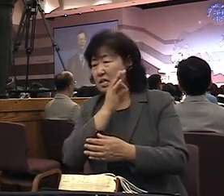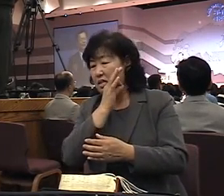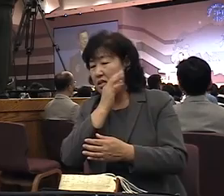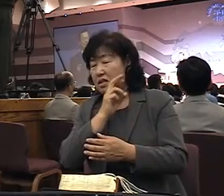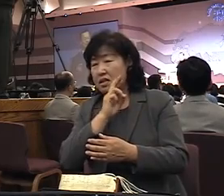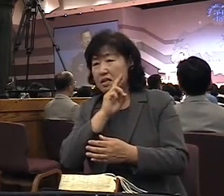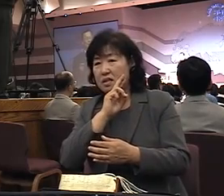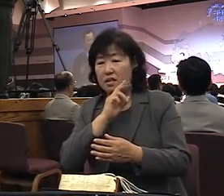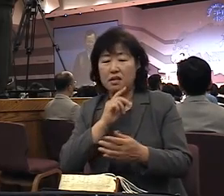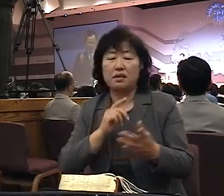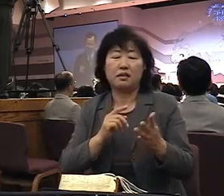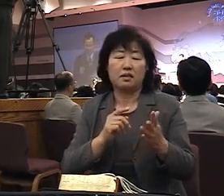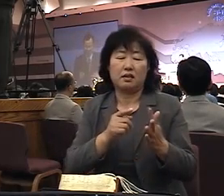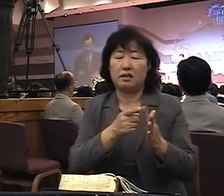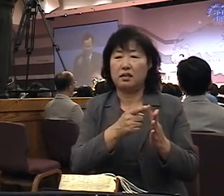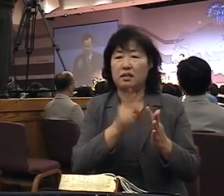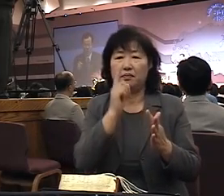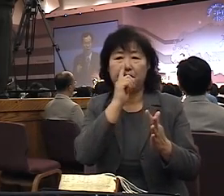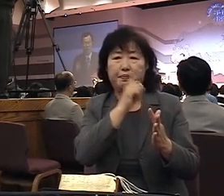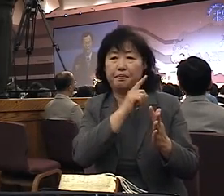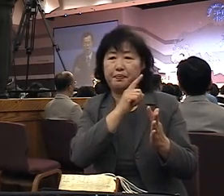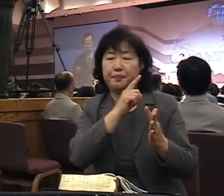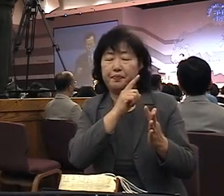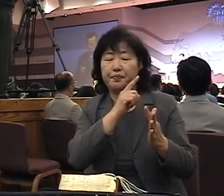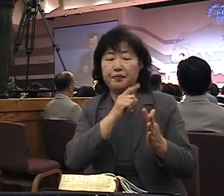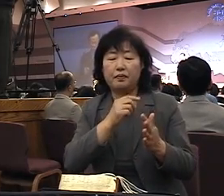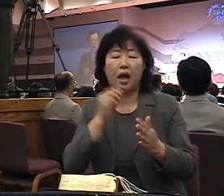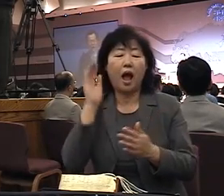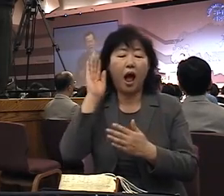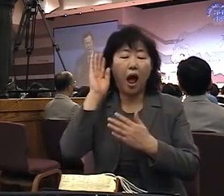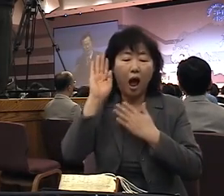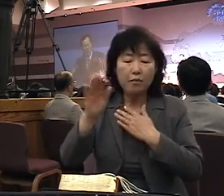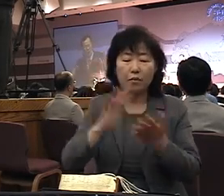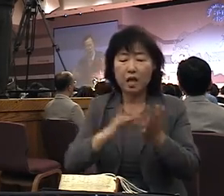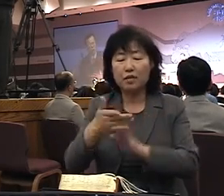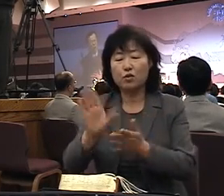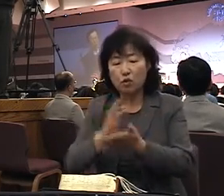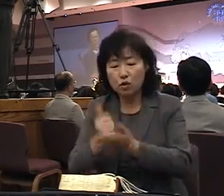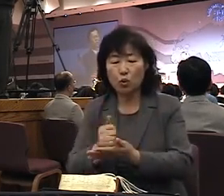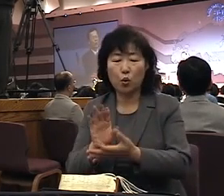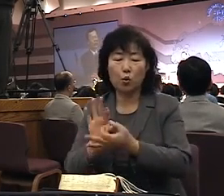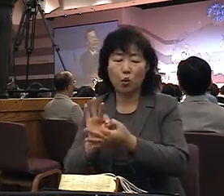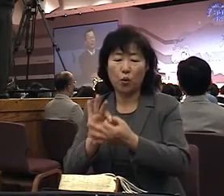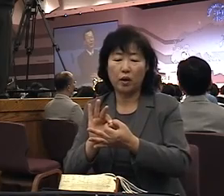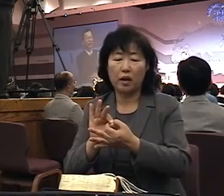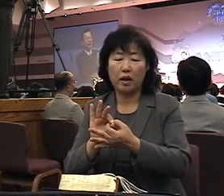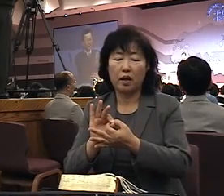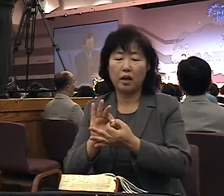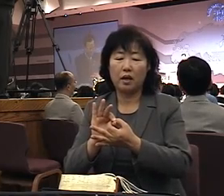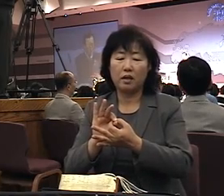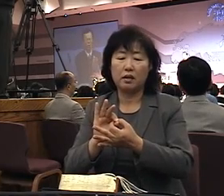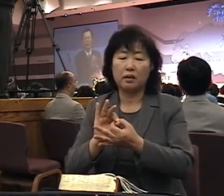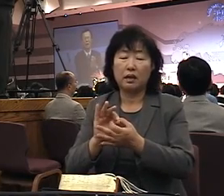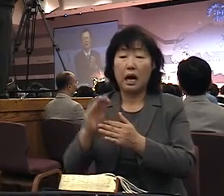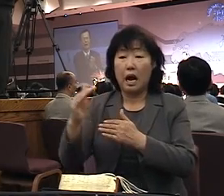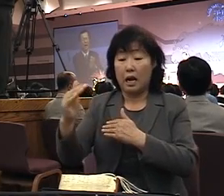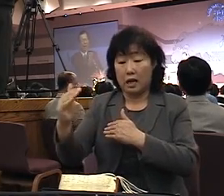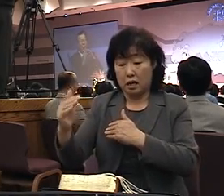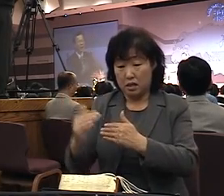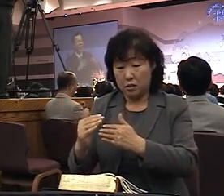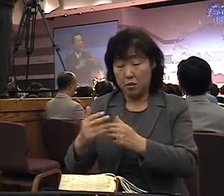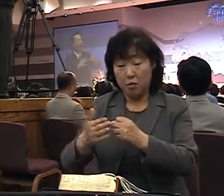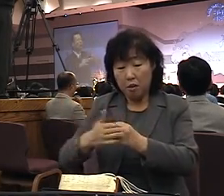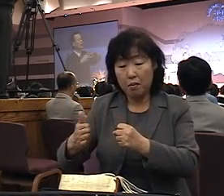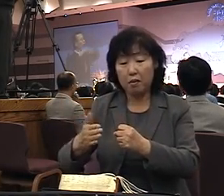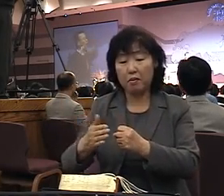그때 하나님께서는 이제 장차 당신의 아들 예수 그리스도를 통해 이 근족의 제도, 근족으로